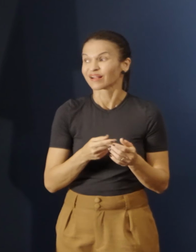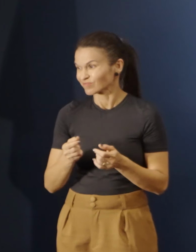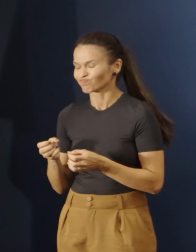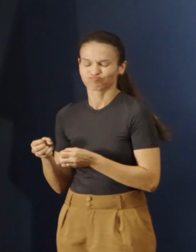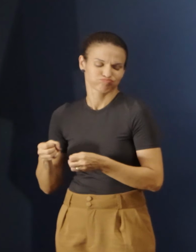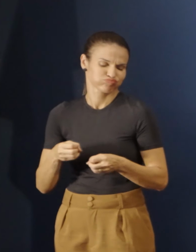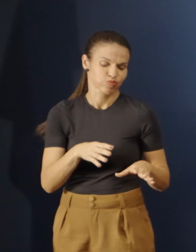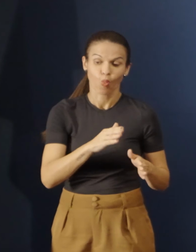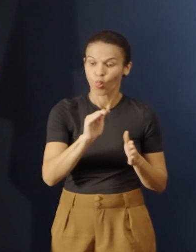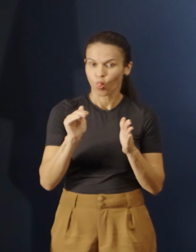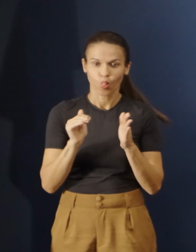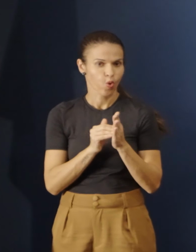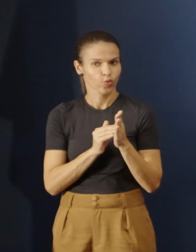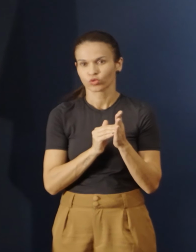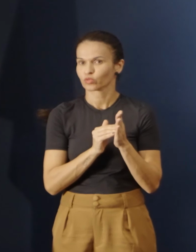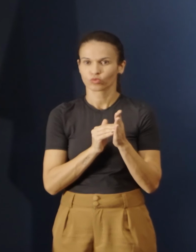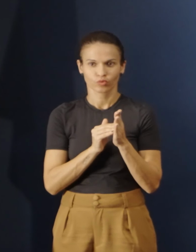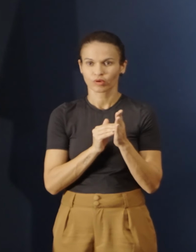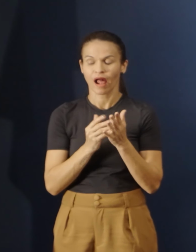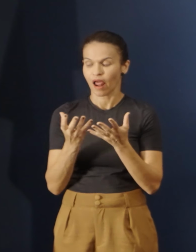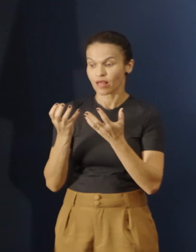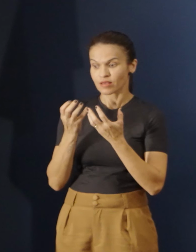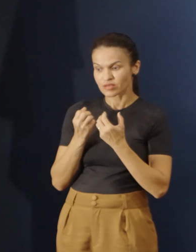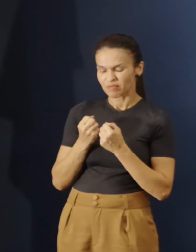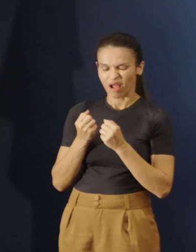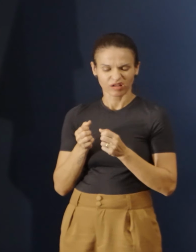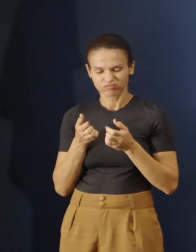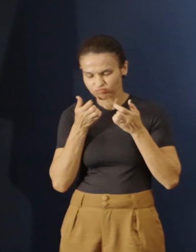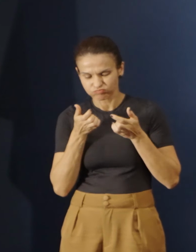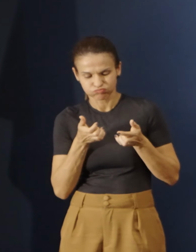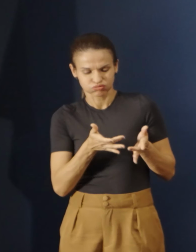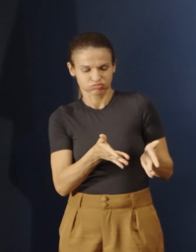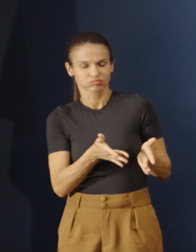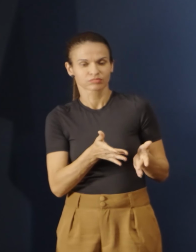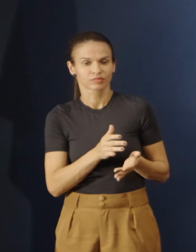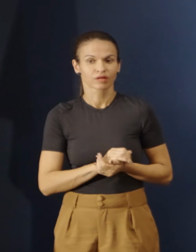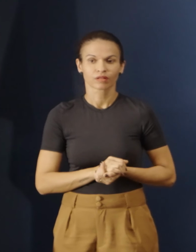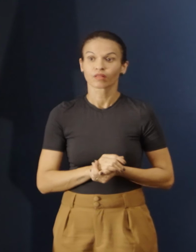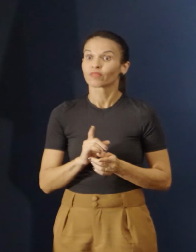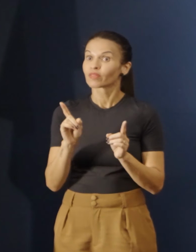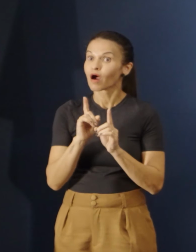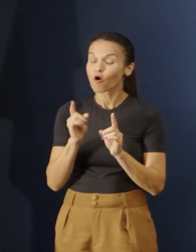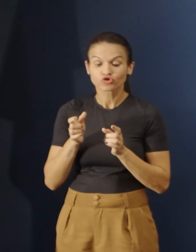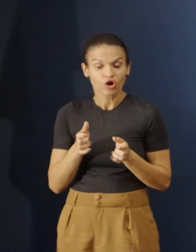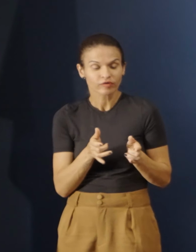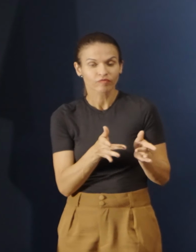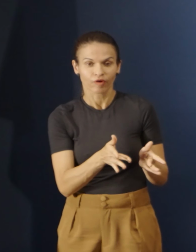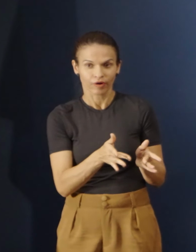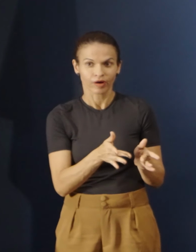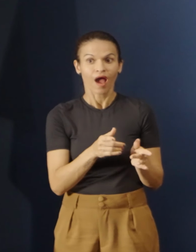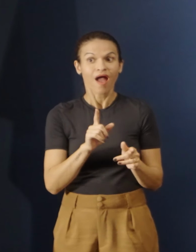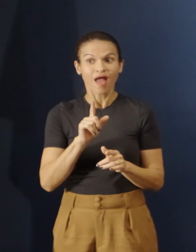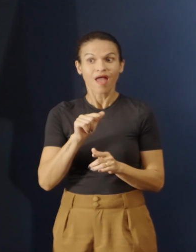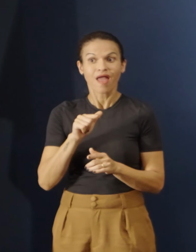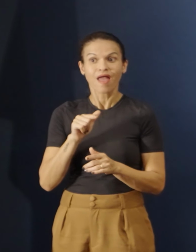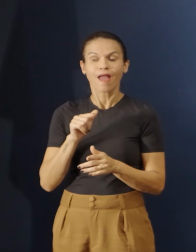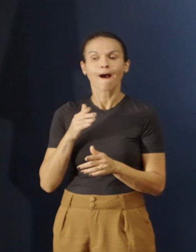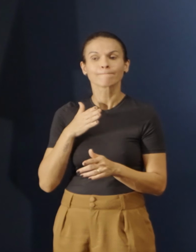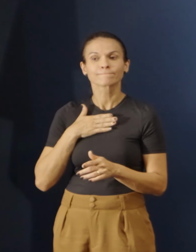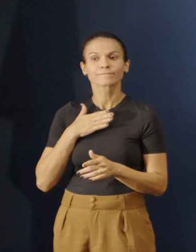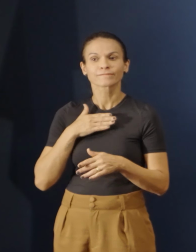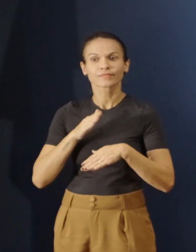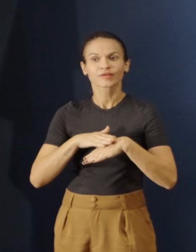fora. Praticamente tudo que ela recebeu dele, ela jogou fora. E ele fala: não jogue fora, porque é a minha